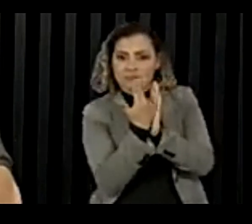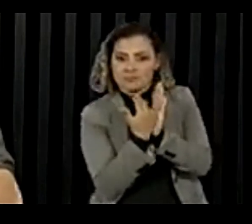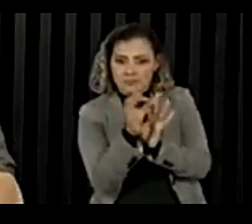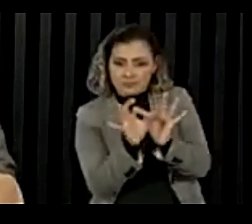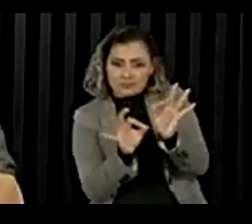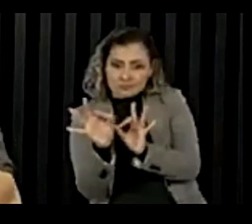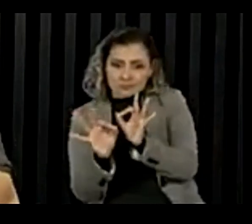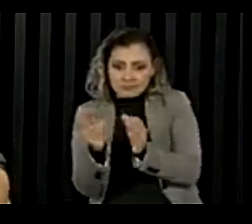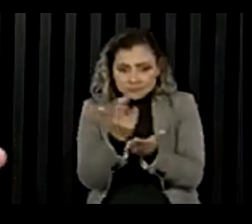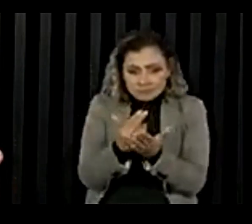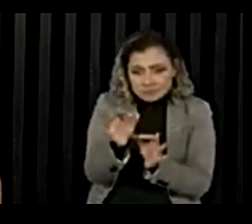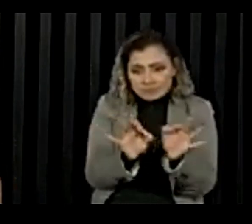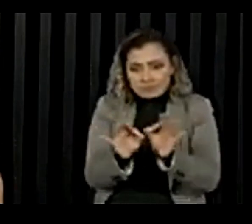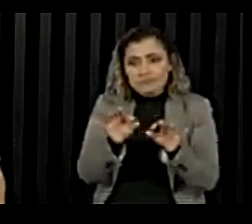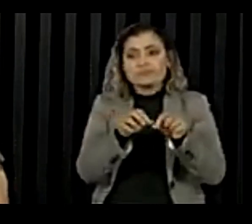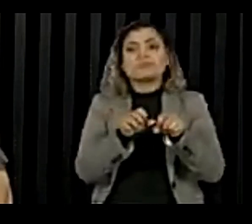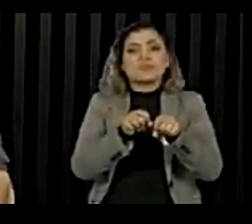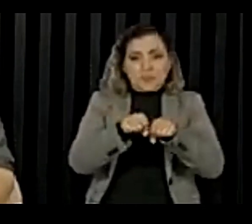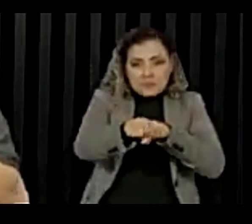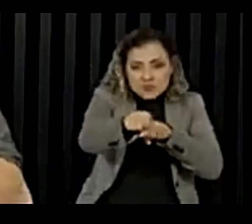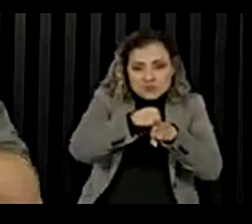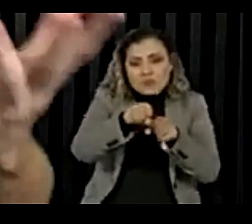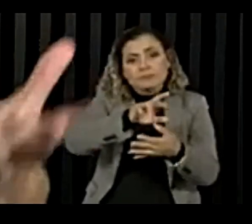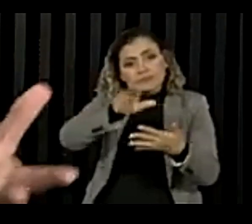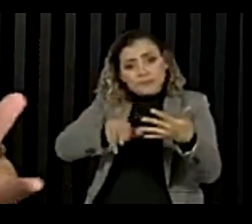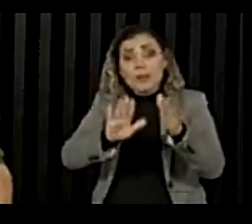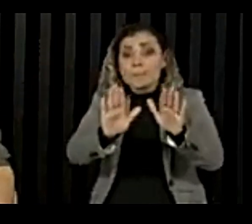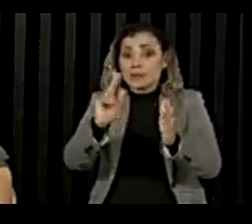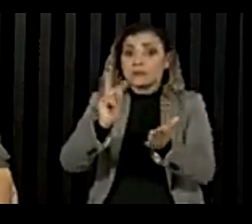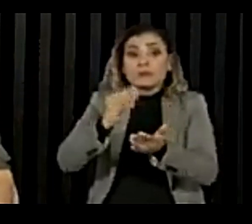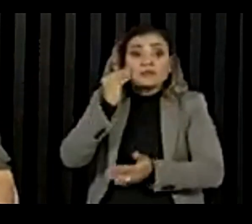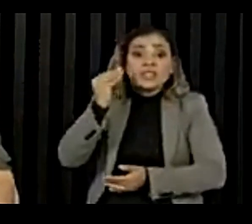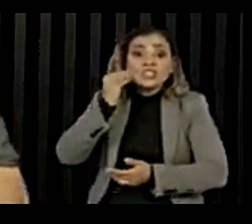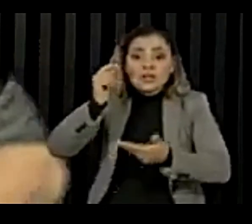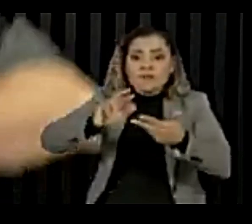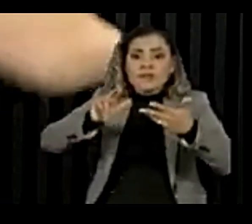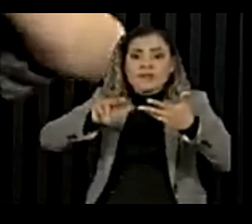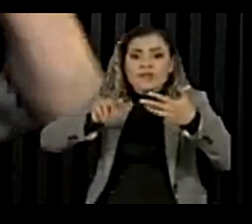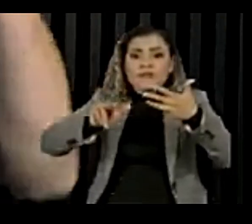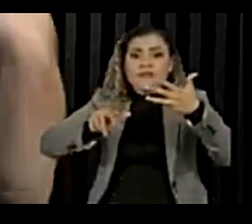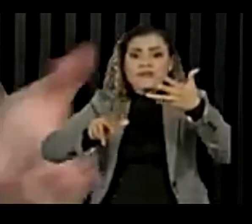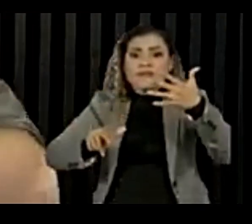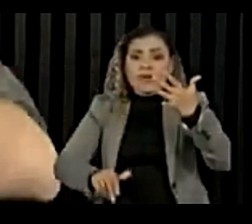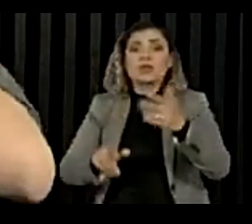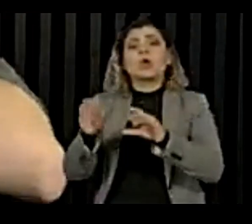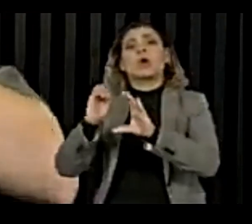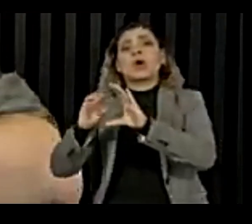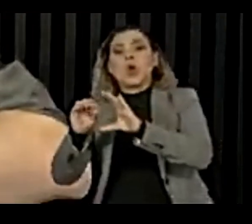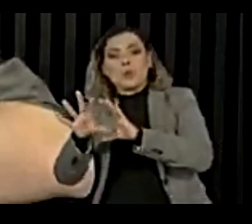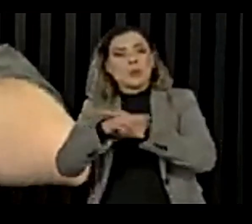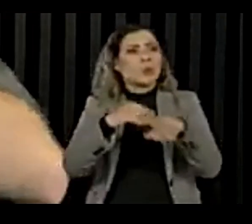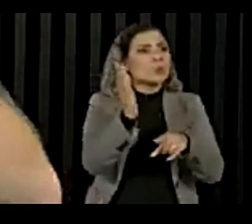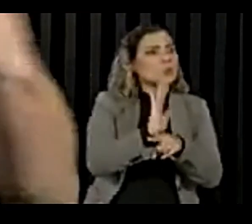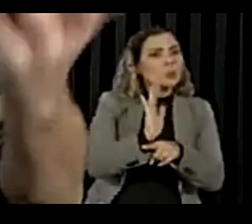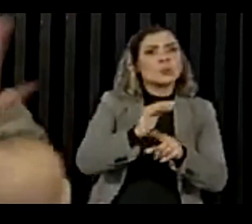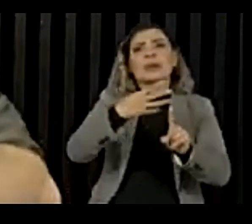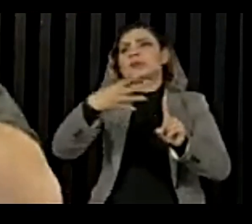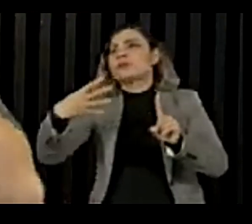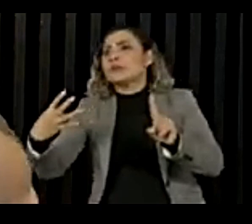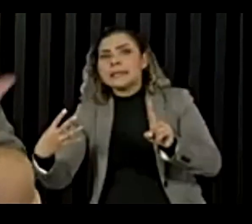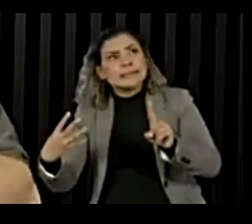artísticas. E eu nunca consegui abandonar. Então, eu testei várias coisas diferentes, da Rede Globo ao YouTube, a